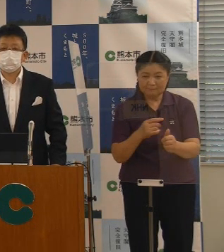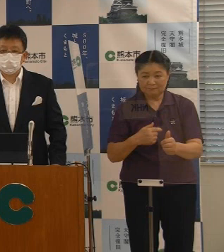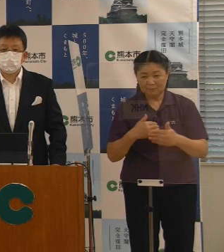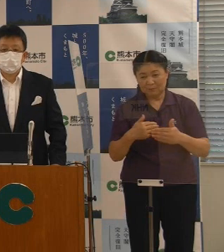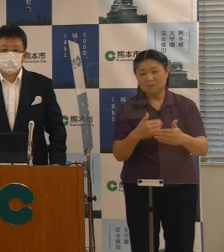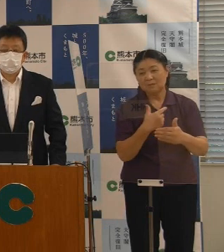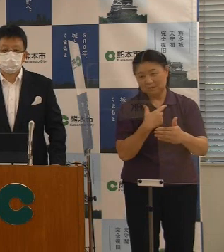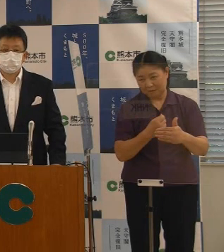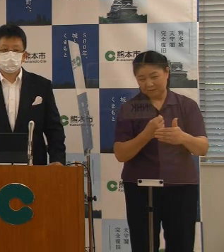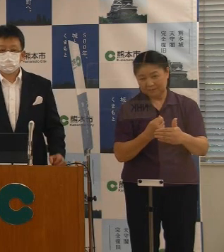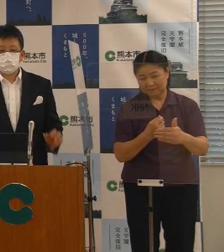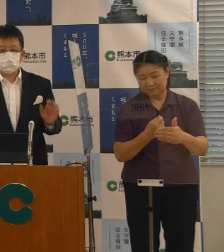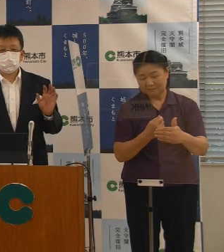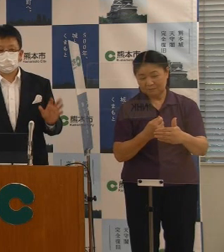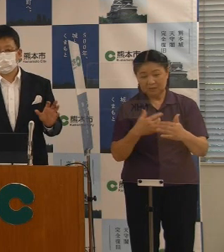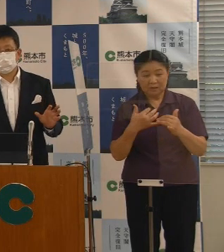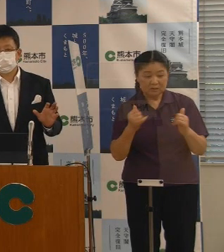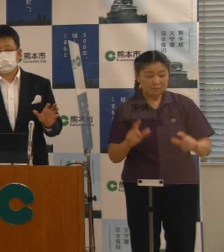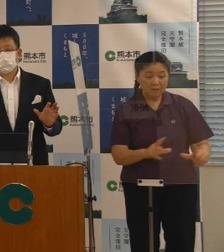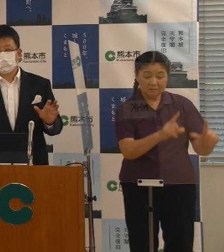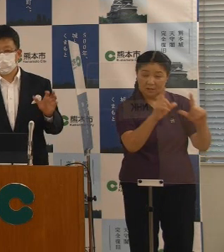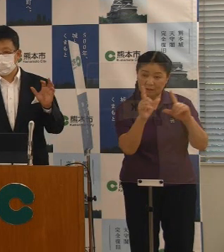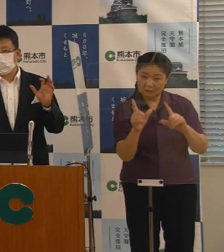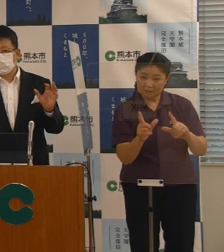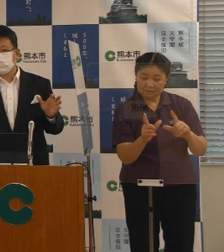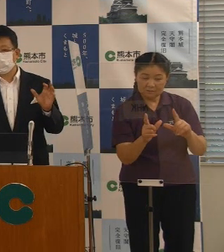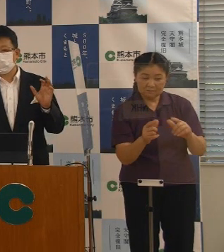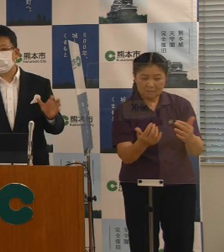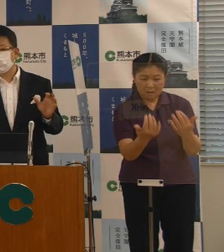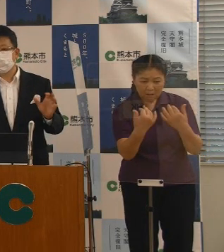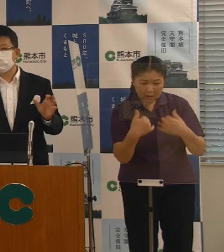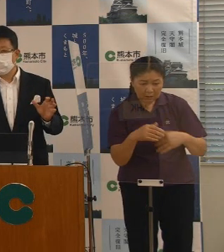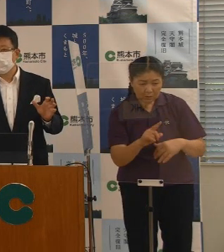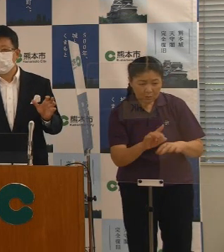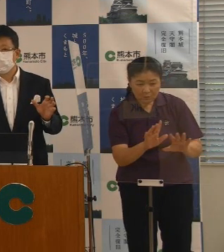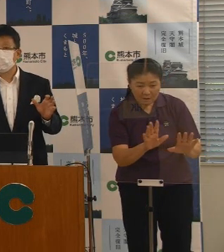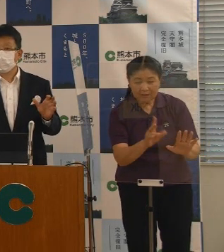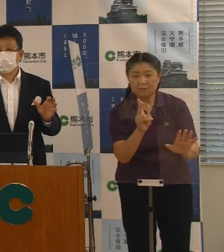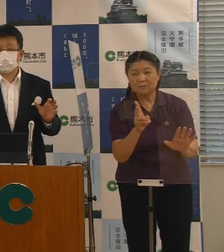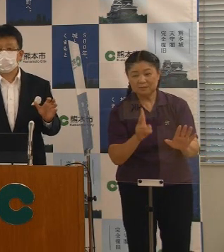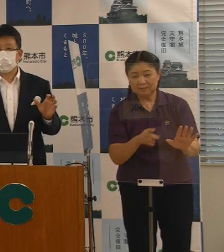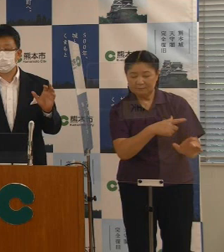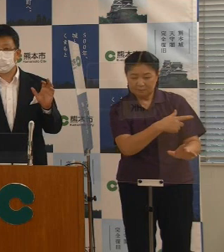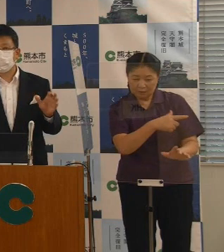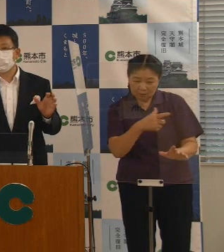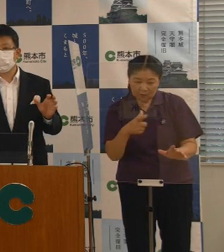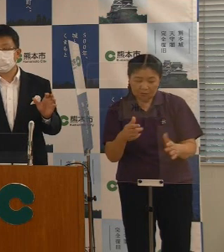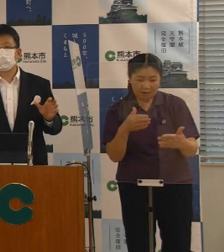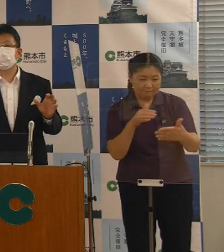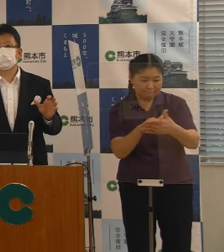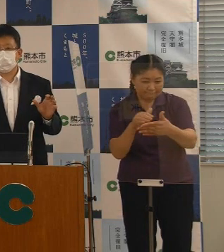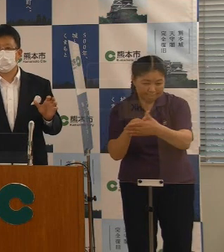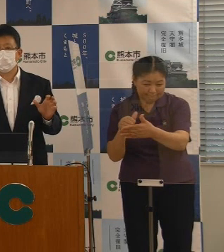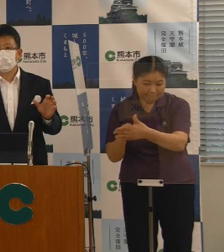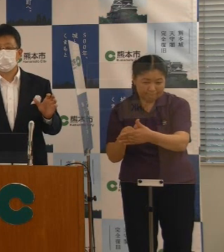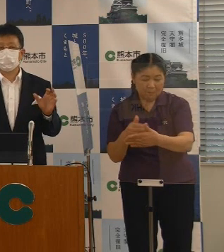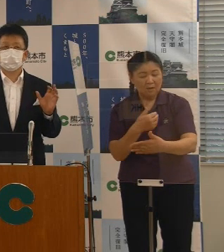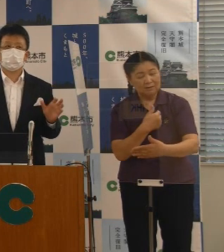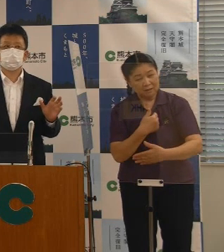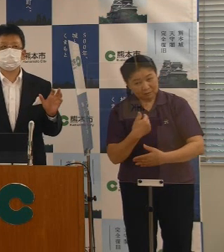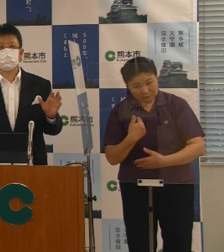きておりますし、もちろん市民生活に大きな影響を与えないように、いろいろな制限もできるだけです